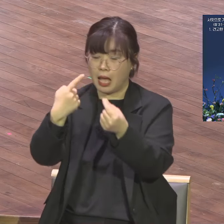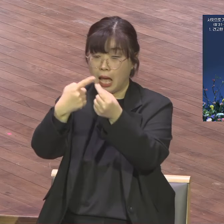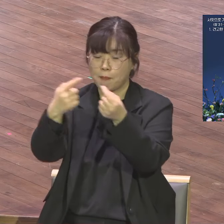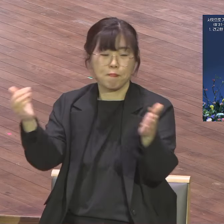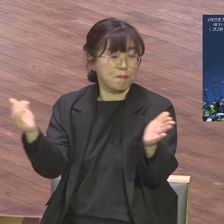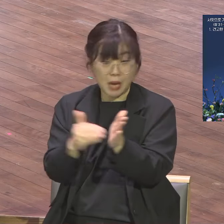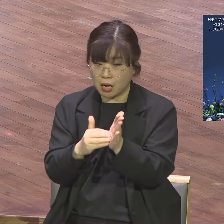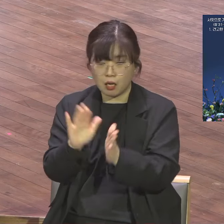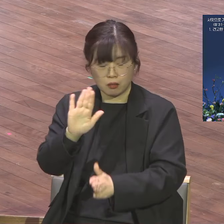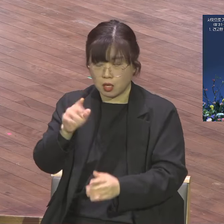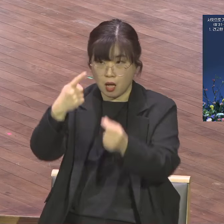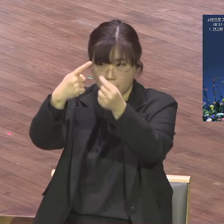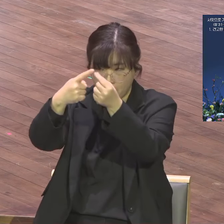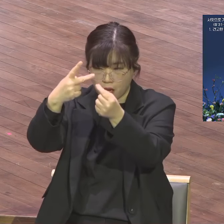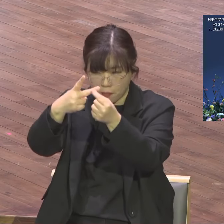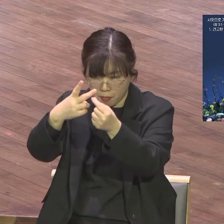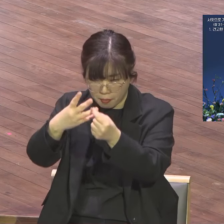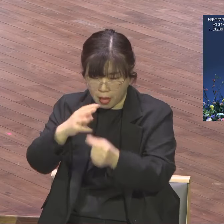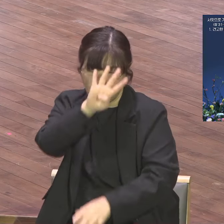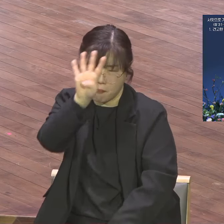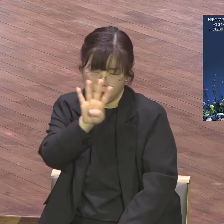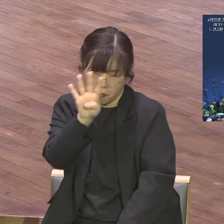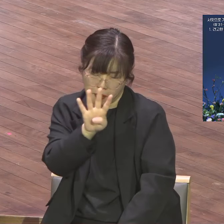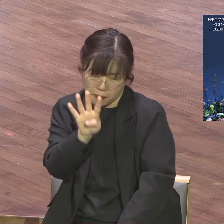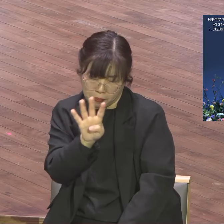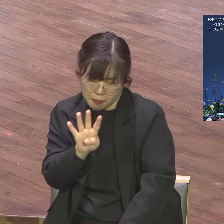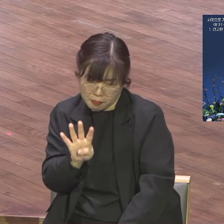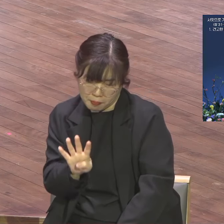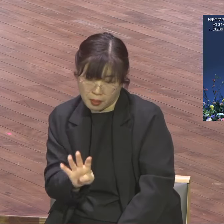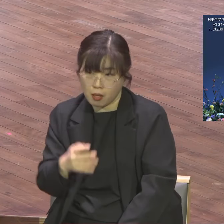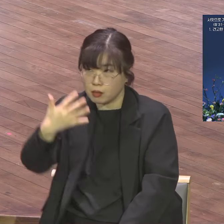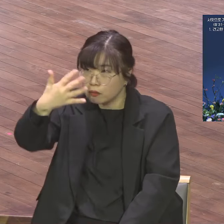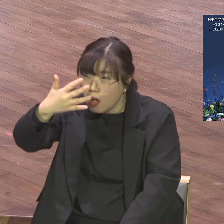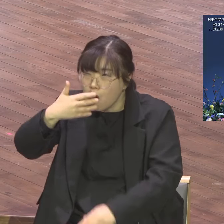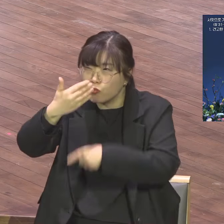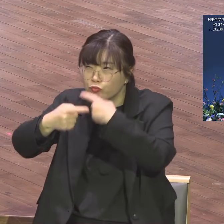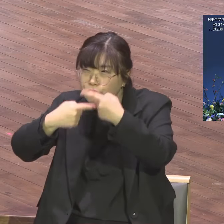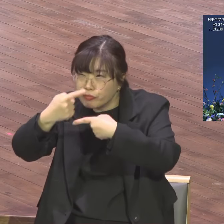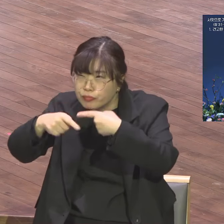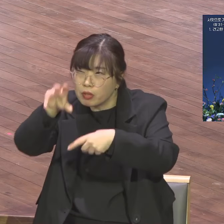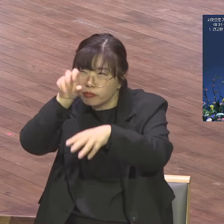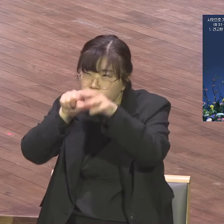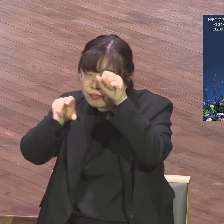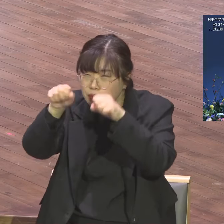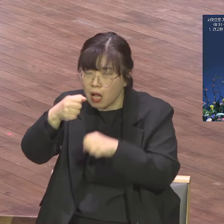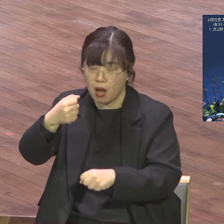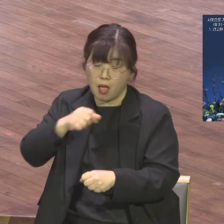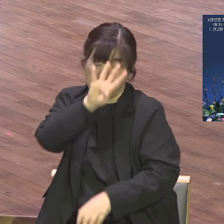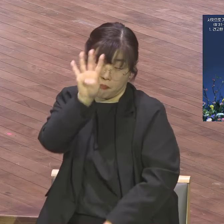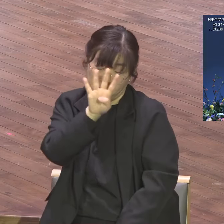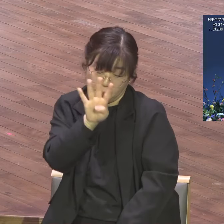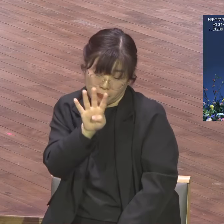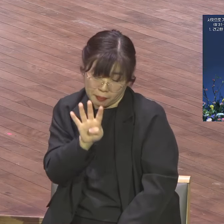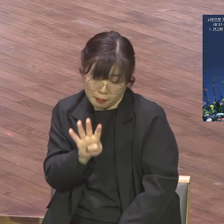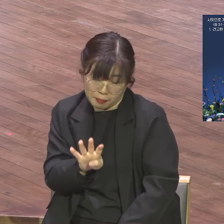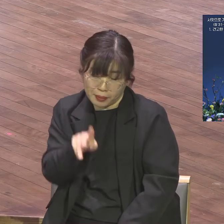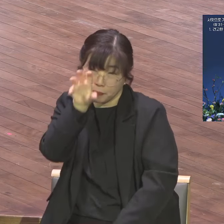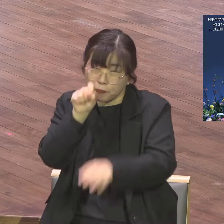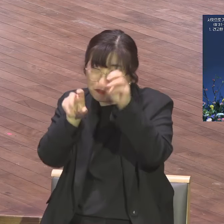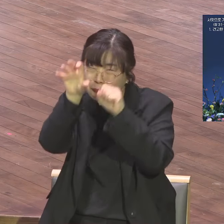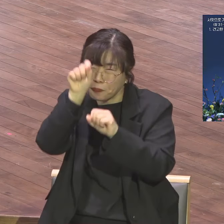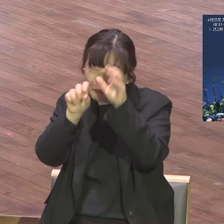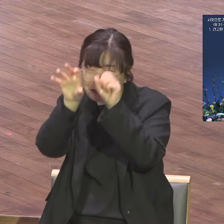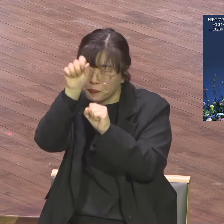말씀드리잖아요. 평신도 시절에요. 이 말씀을 들을 말씀을 영적으로 내가 생명력 넘치는 삶을 다른